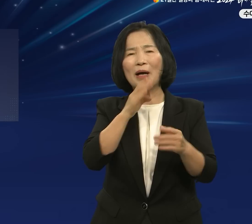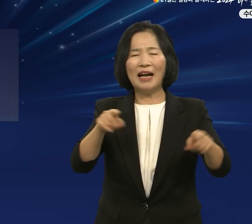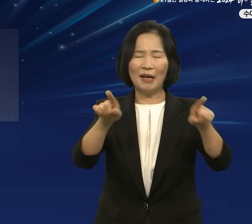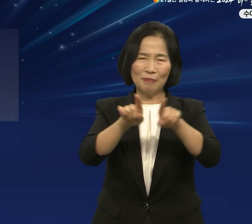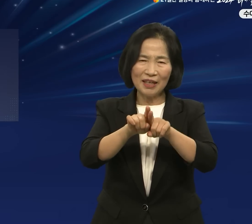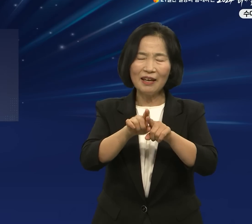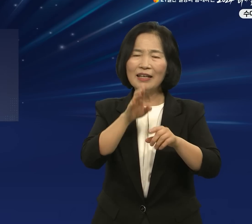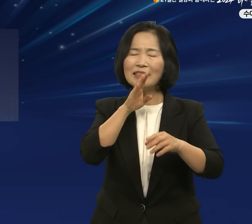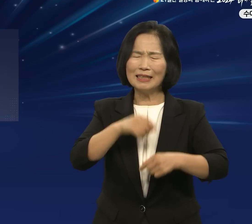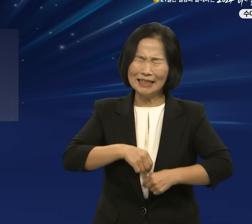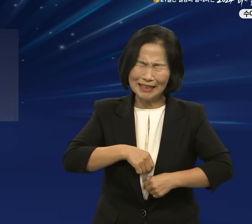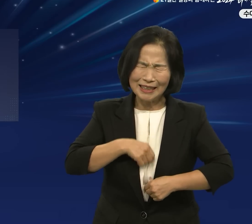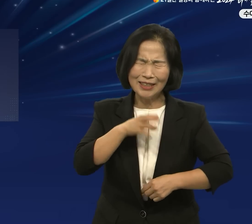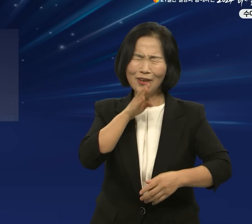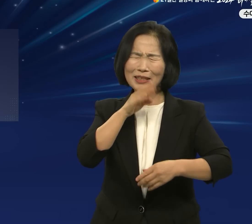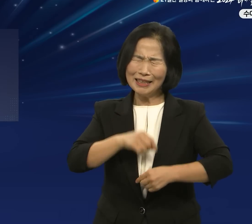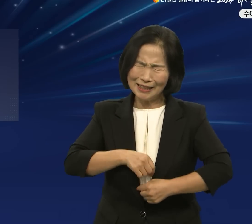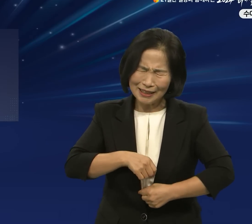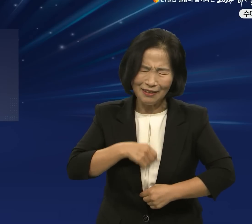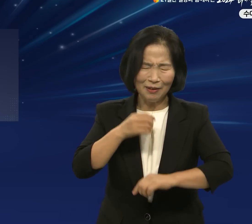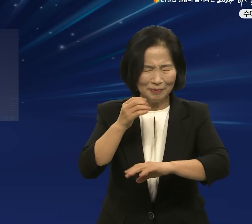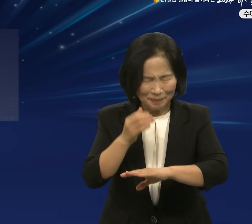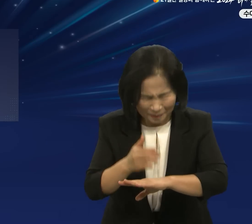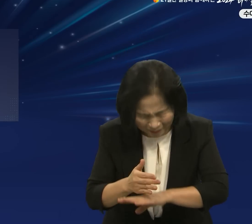진실로 감사합니다.